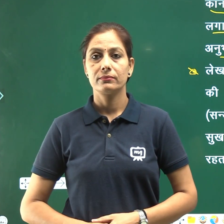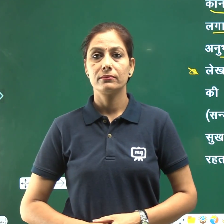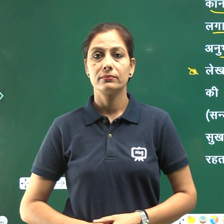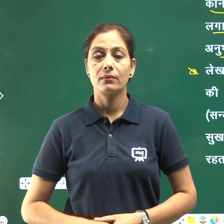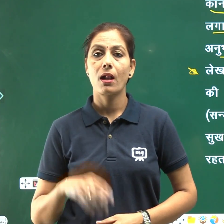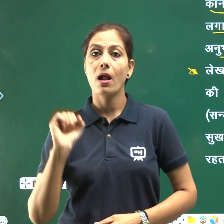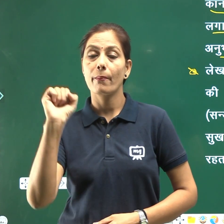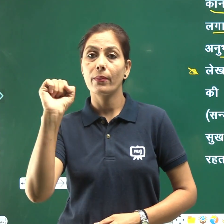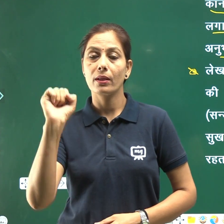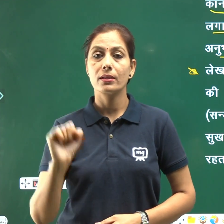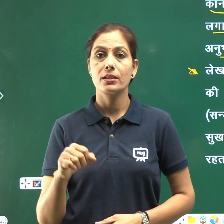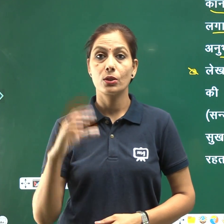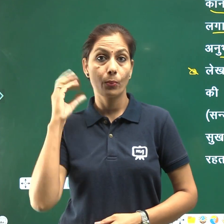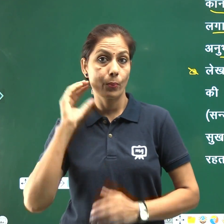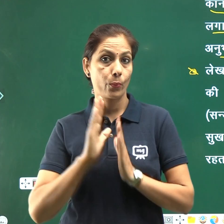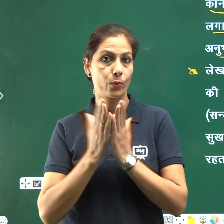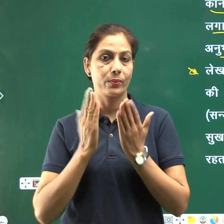अपने साहित्य में